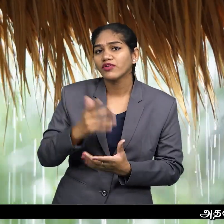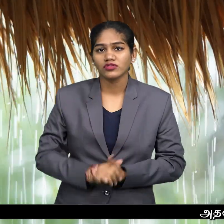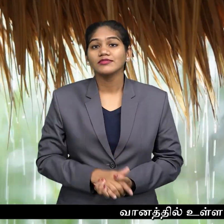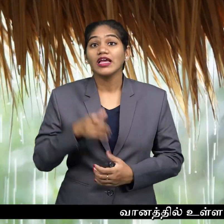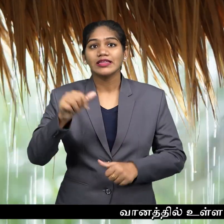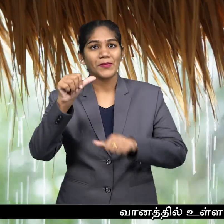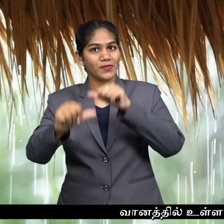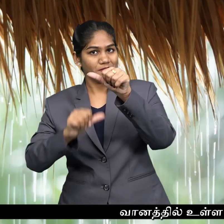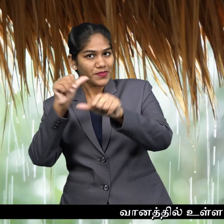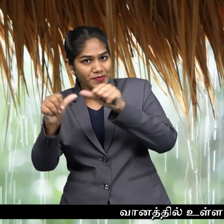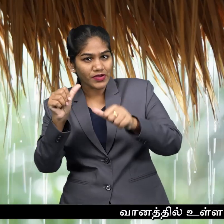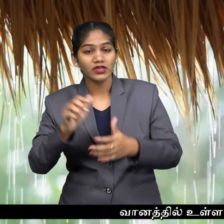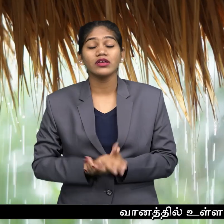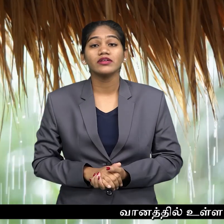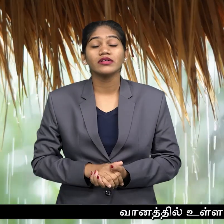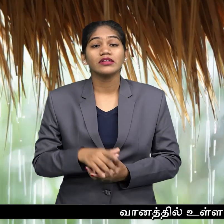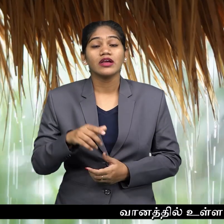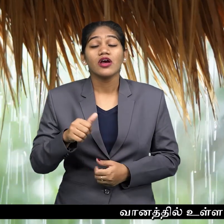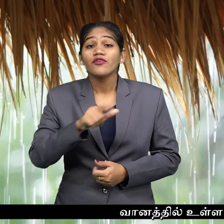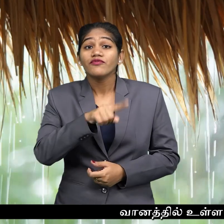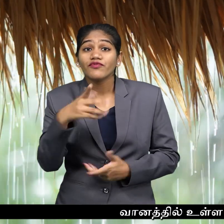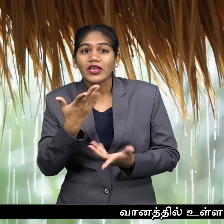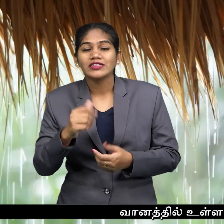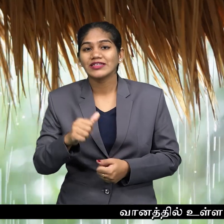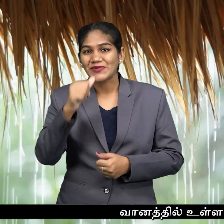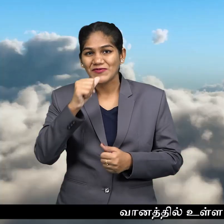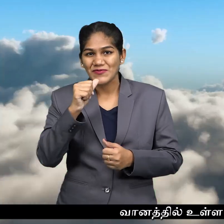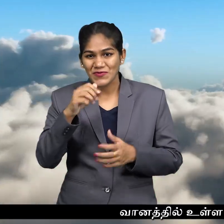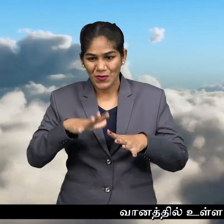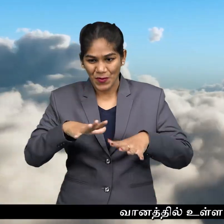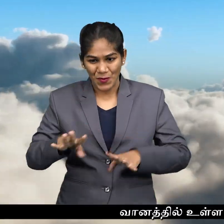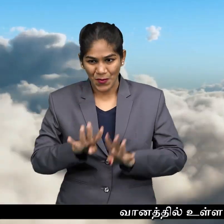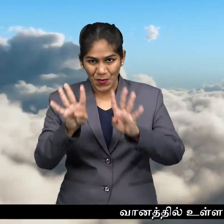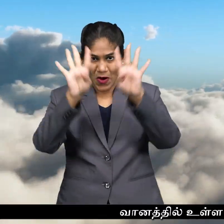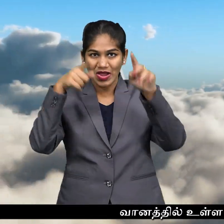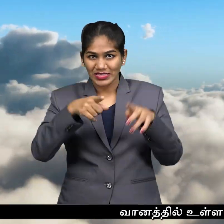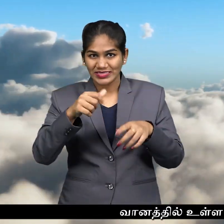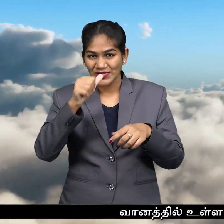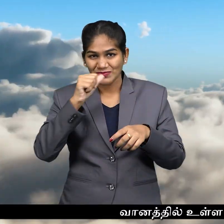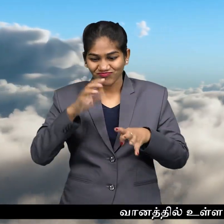வானத்தில் உள்ள நீரை மேகங்களாக உருவாகும்